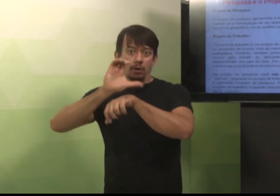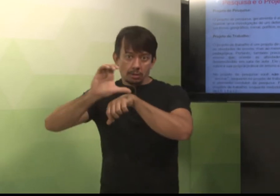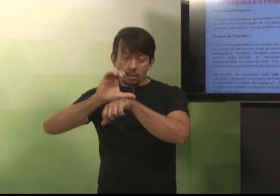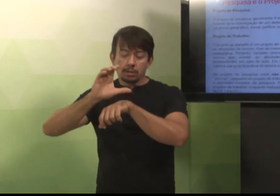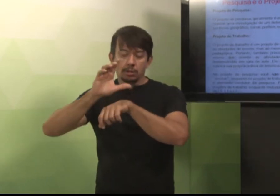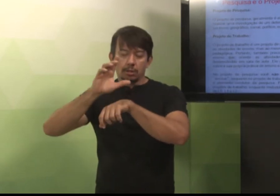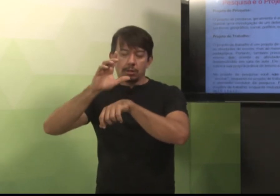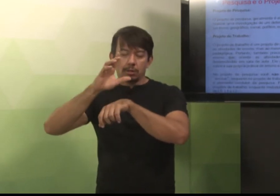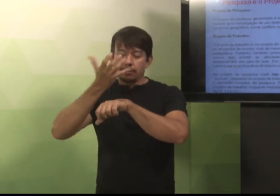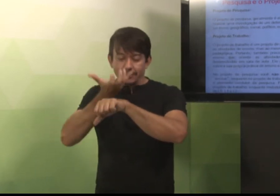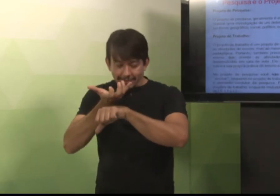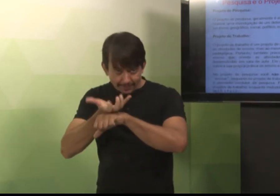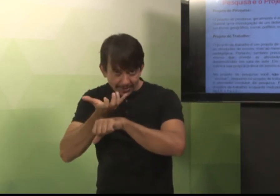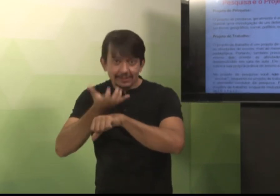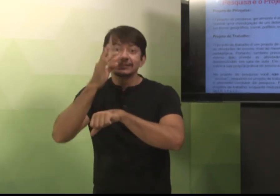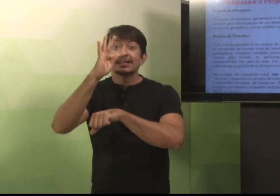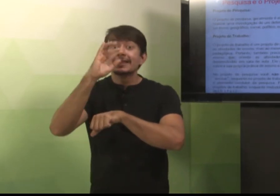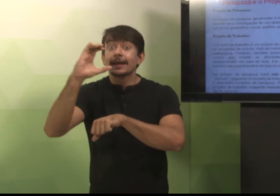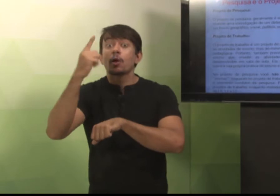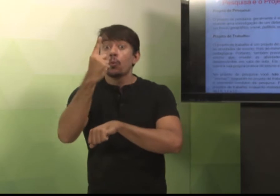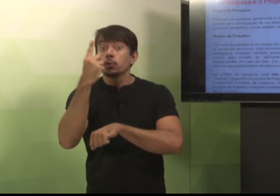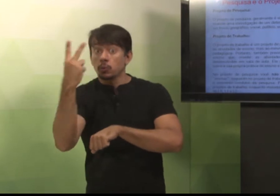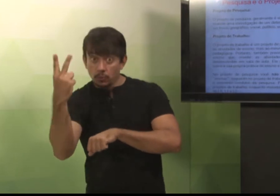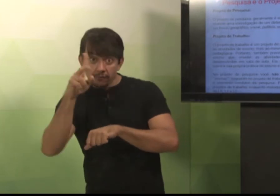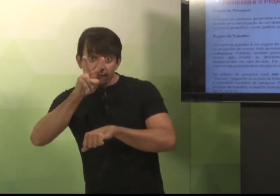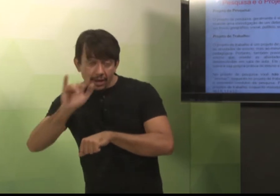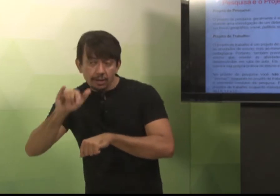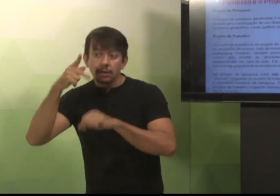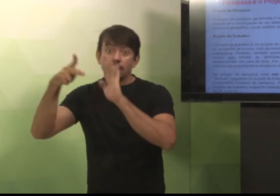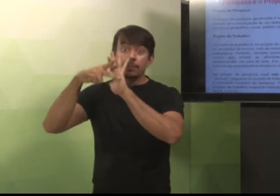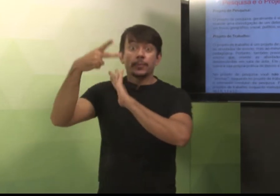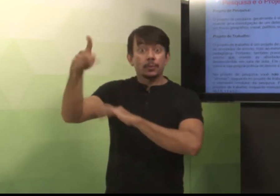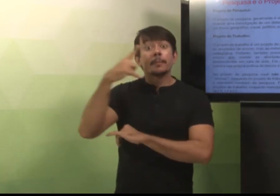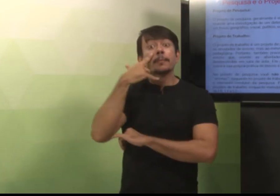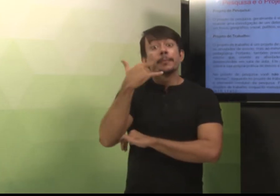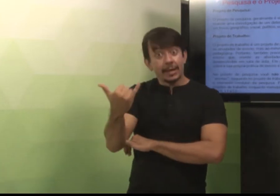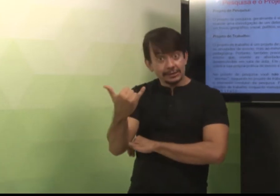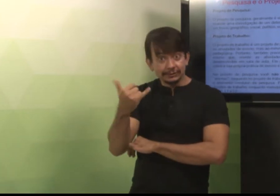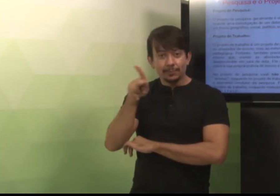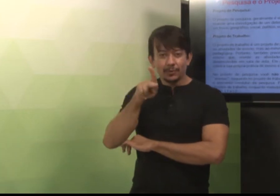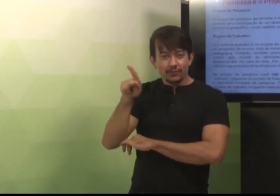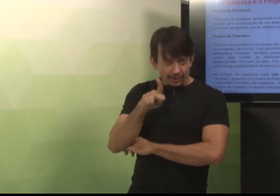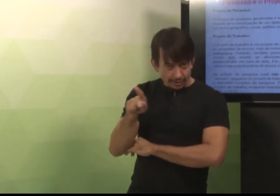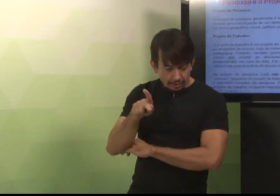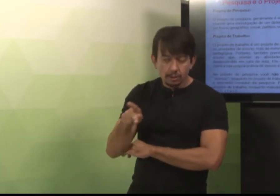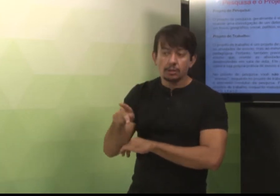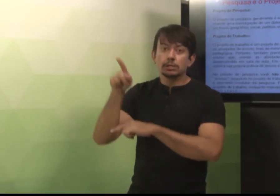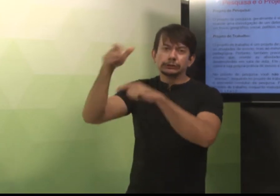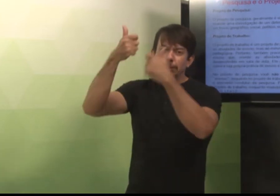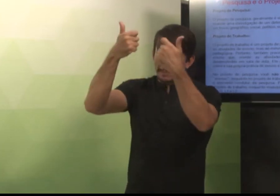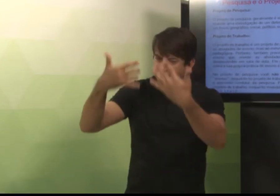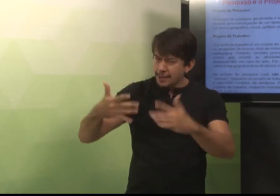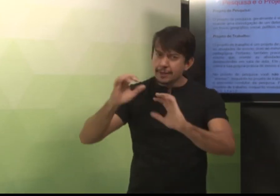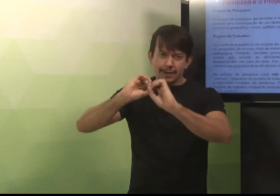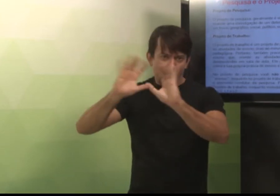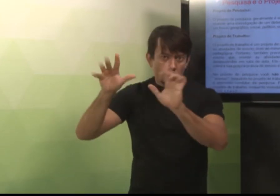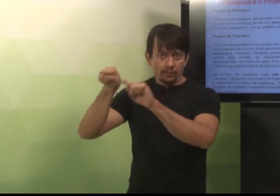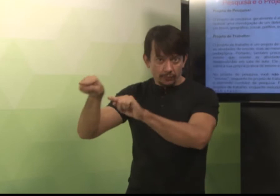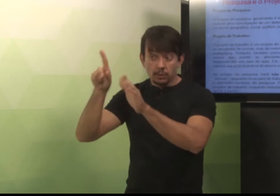1 e 2, as disciplinas de TCC 1 e 2 com a professora Marisa. Ela explicará para vocês de forma